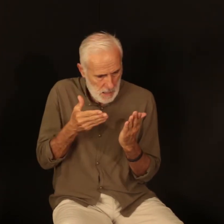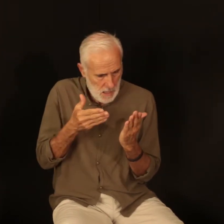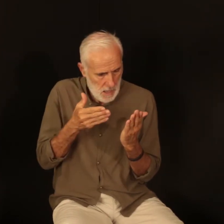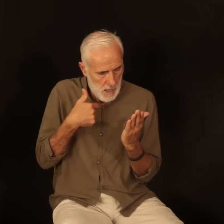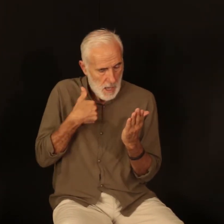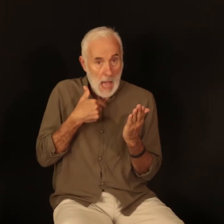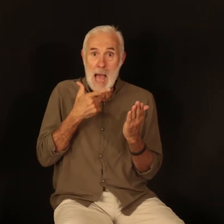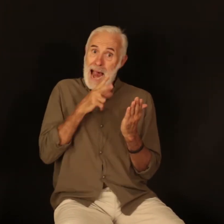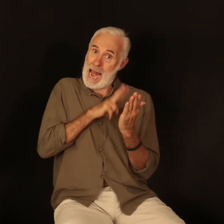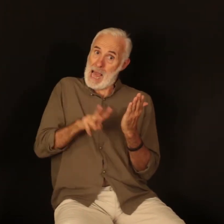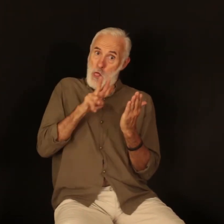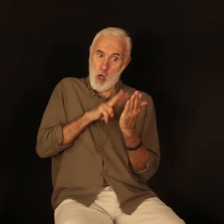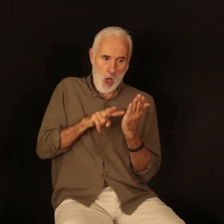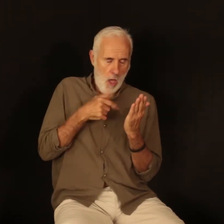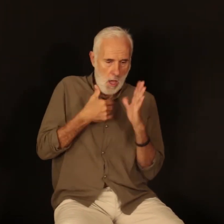lecteur et l'enfant.